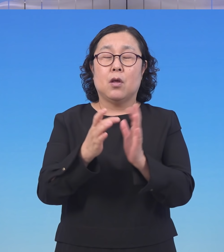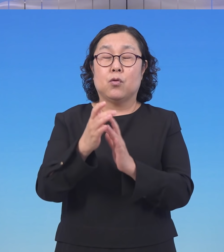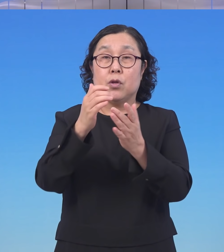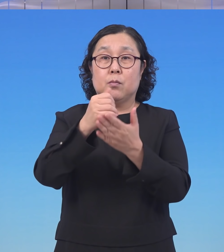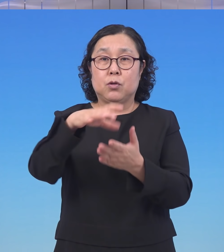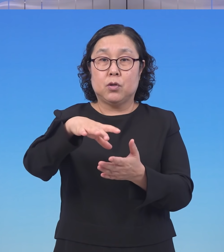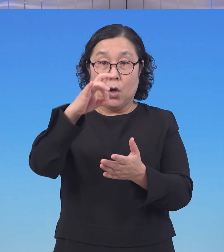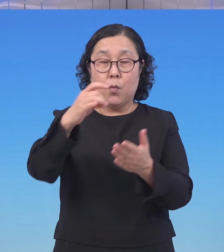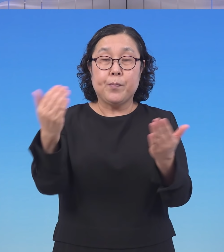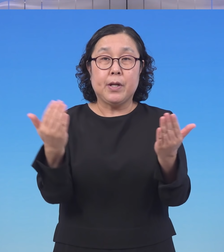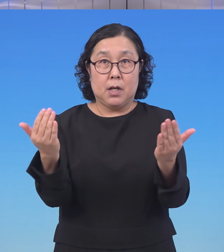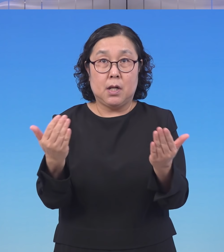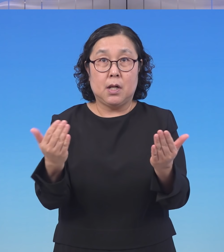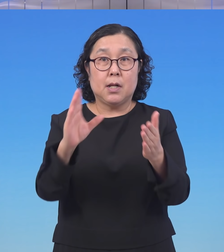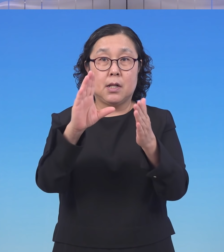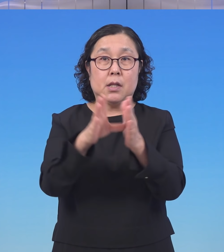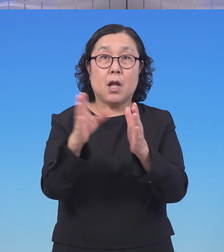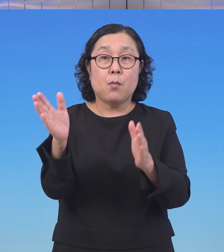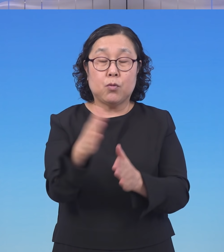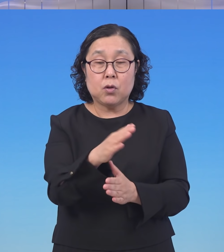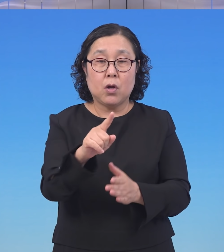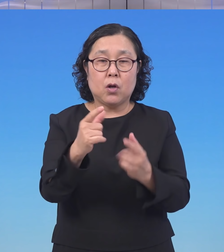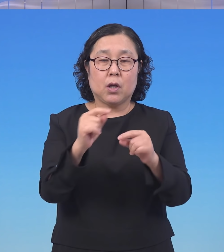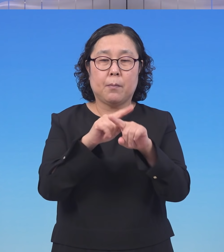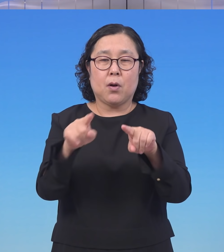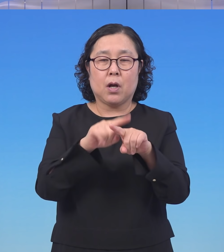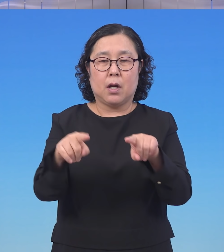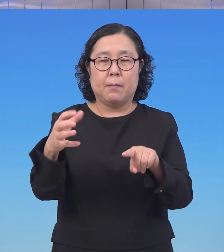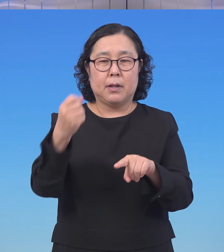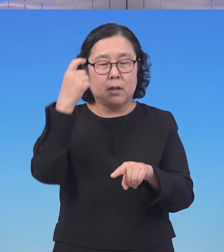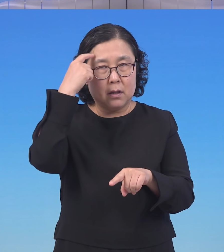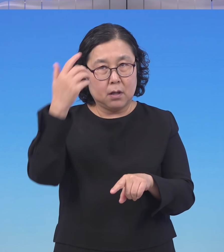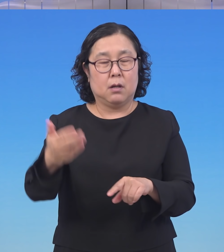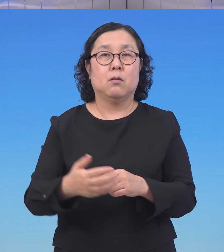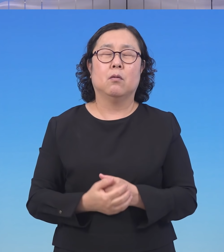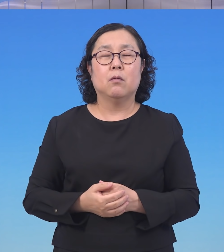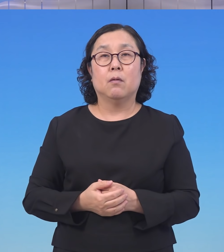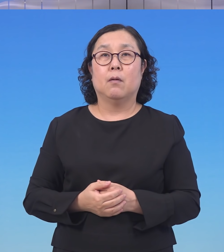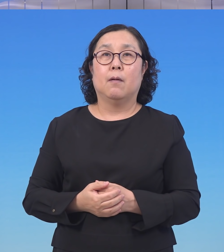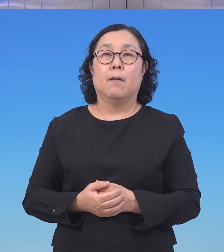어떻게 첫 사역에서부터 이런 평가를 받으실 수 있을까?